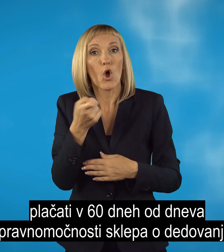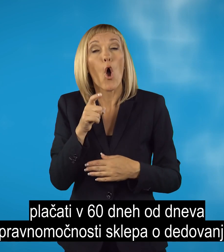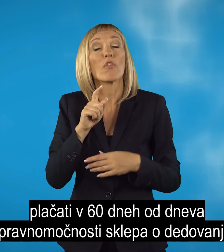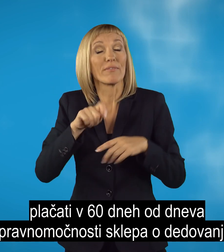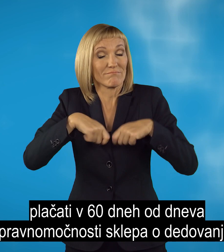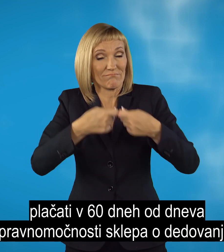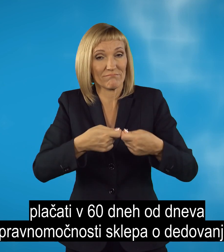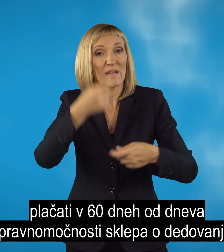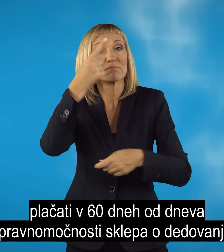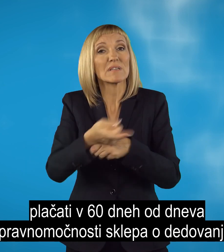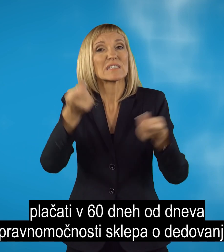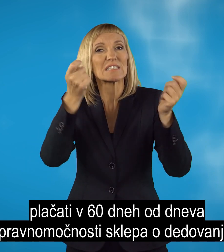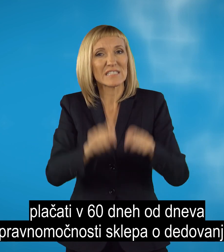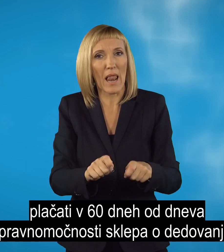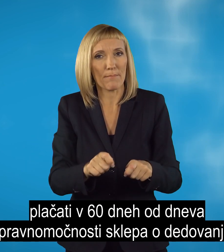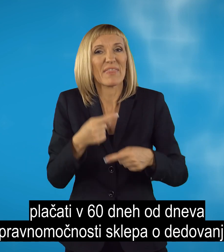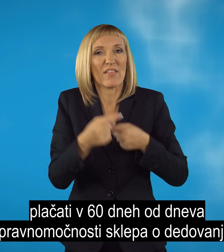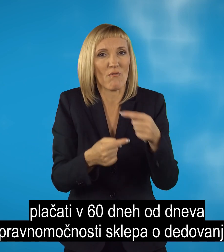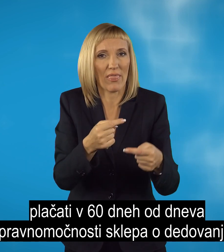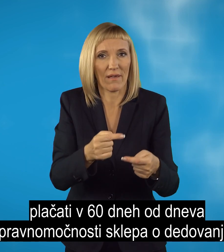dneva pravnomočnosti sklepa o dedovanju.